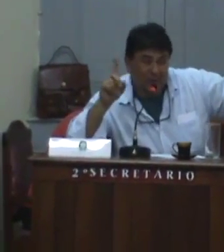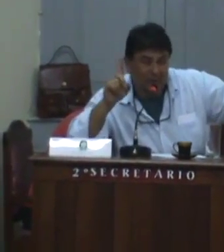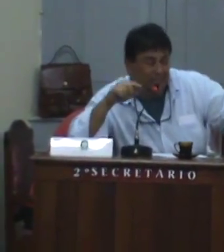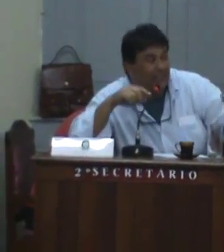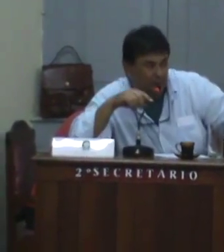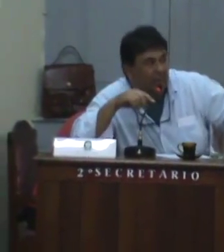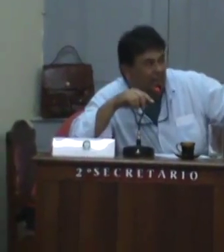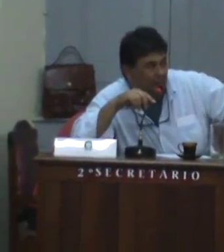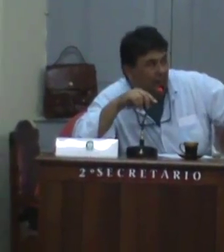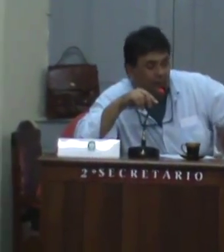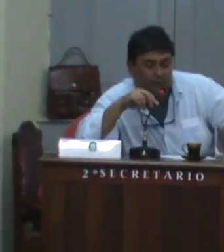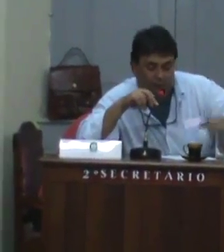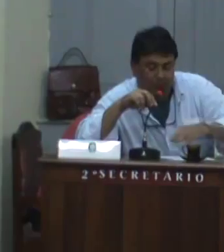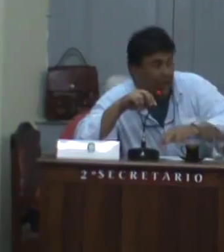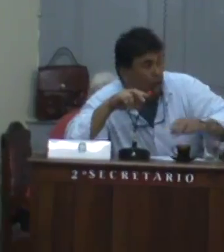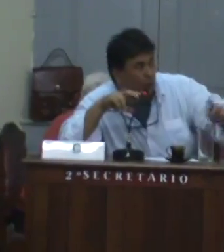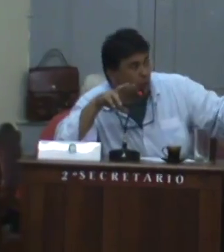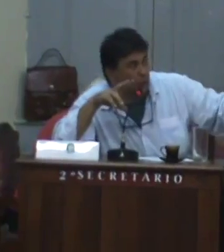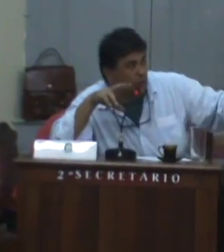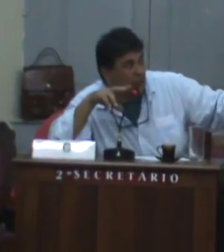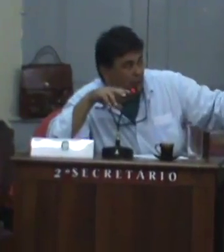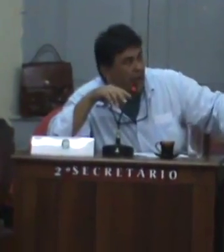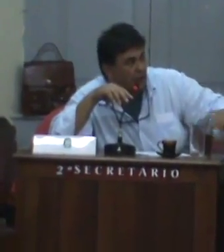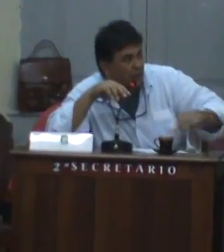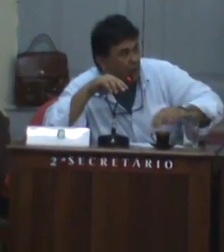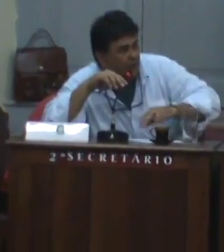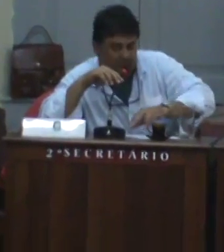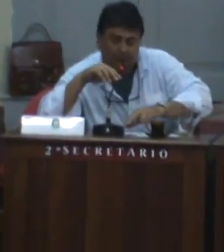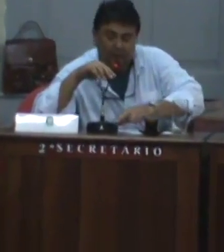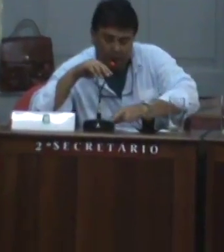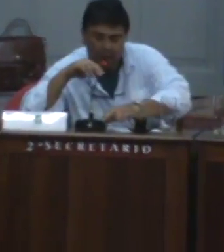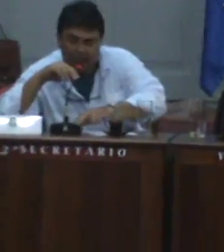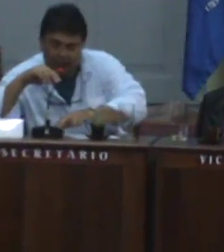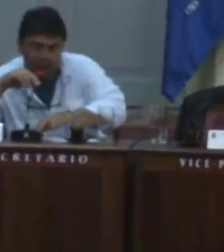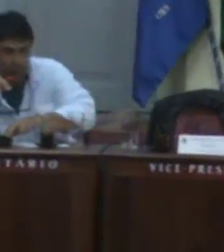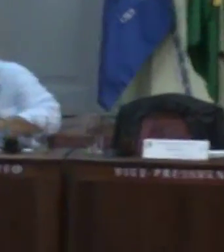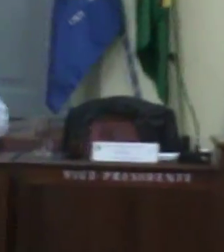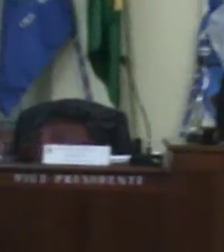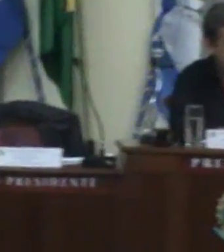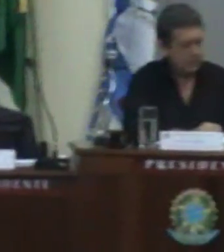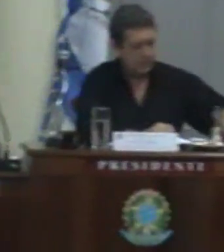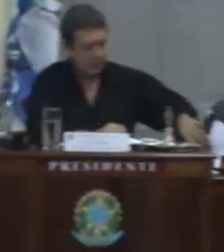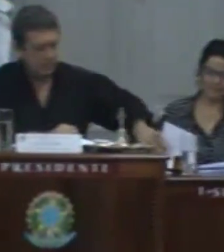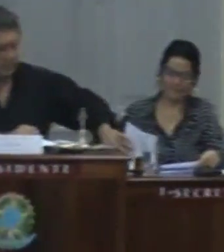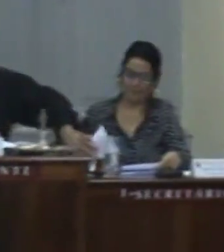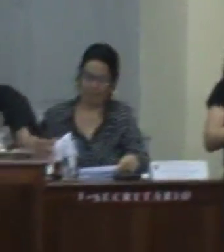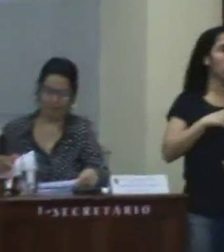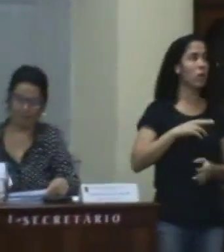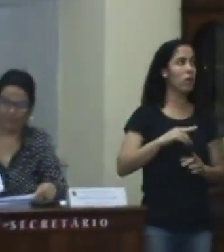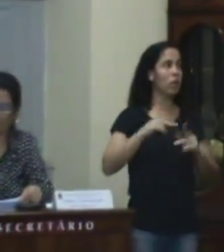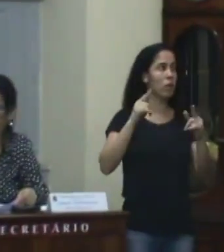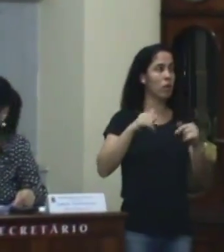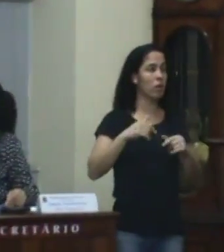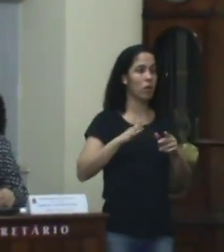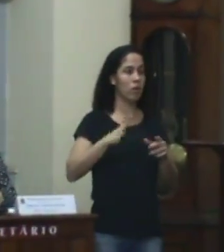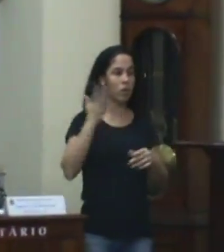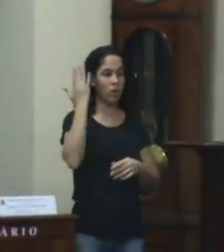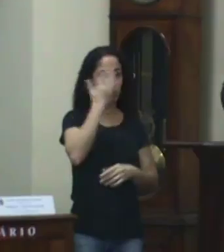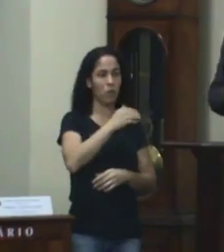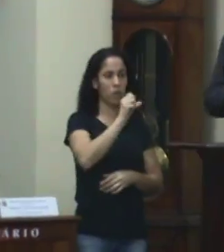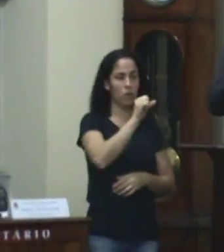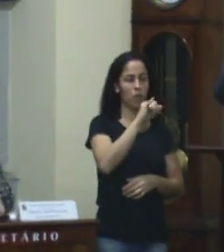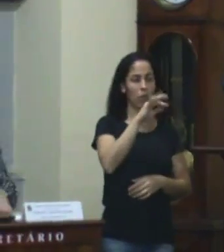cem, perdão. Então tá, Fernando, obrigado. Em torno de 200 vagas de diferença. Isso, deu uma diferença. Tá, já estava no site da